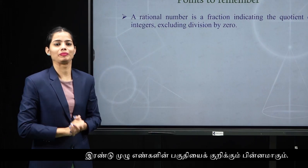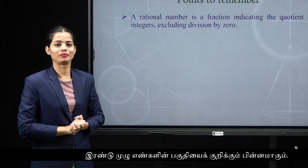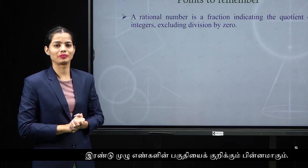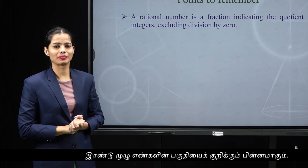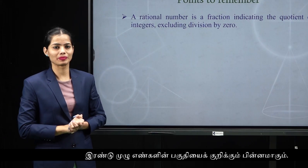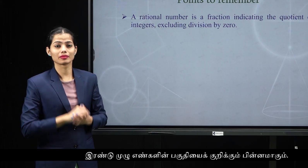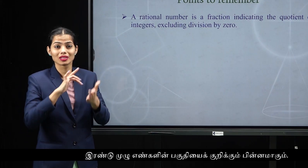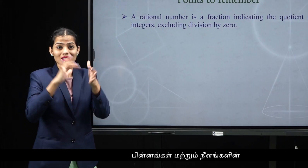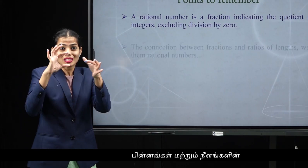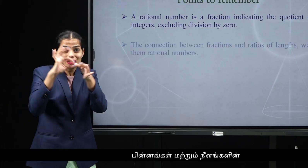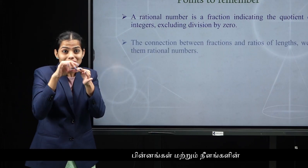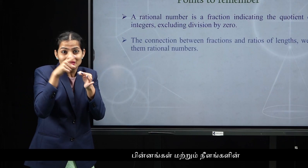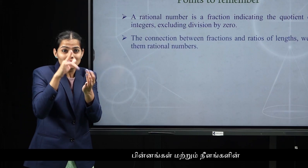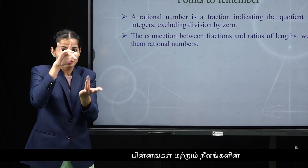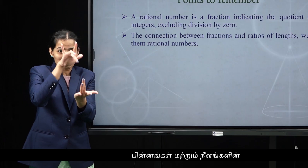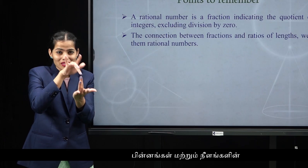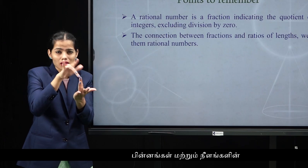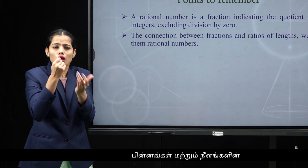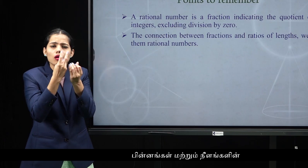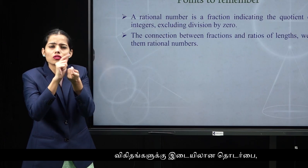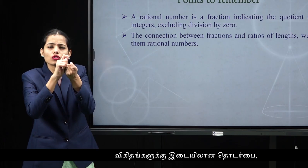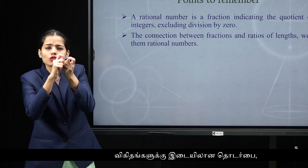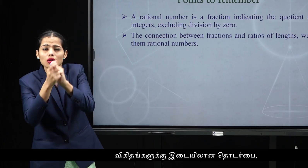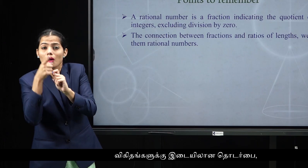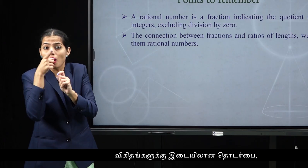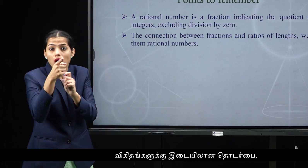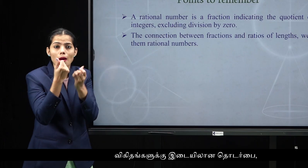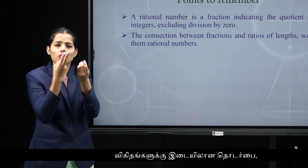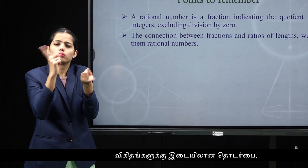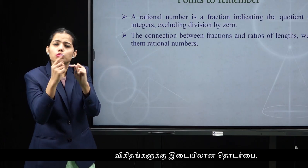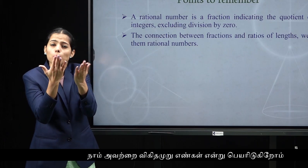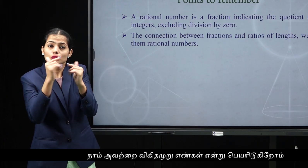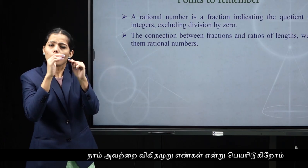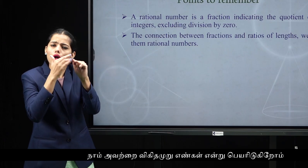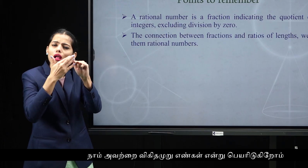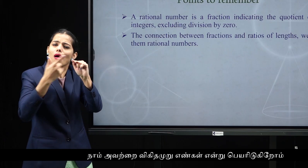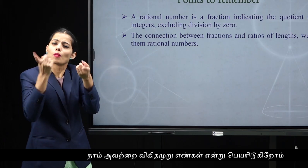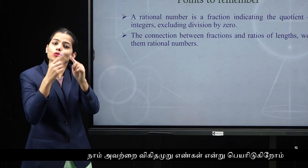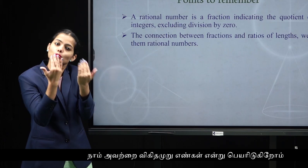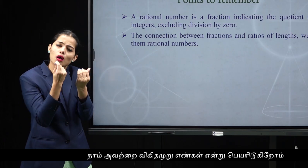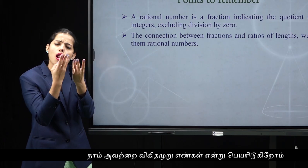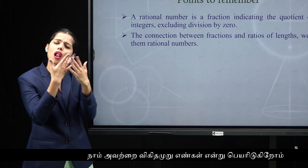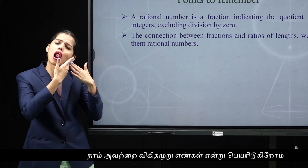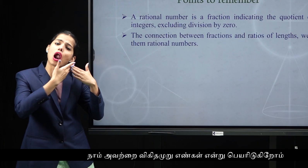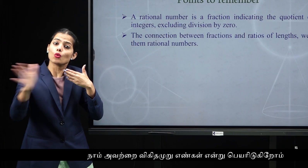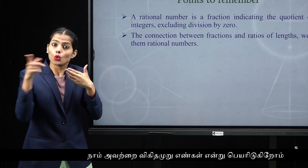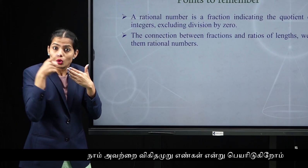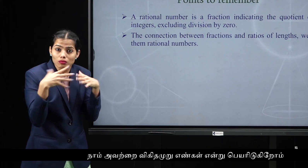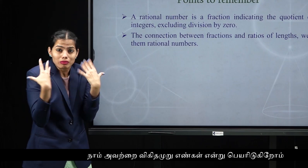குறிக்கும் பின்னமாகும். பின்னங்கள் மற்றும் நீளங்களின் விகிதங்களுக்கு இடையிலான தொடர்பை நாம் அவற்றை விகிதமுறு எண்கள் என்று